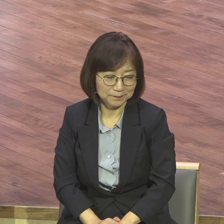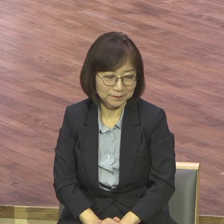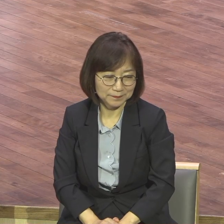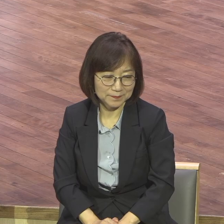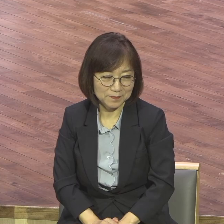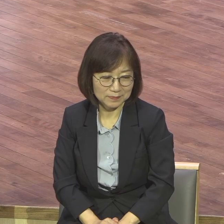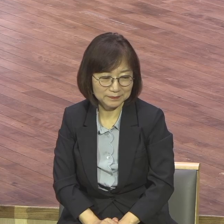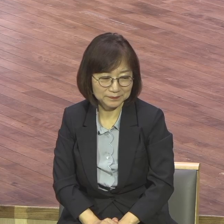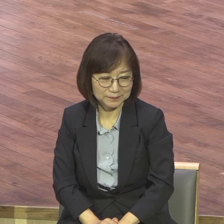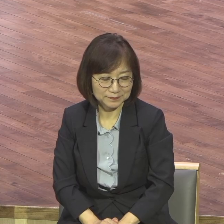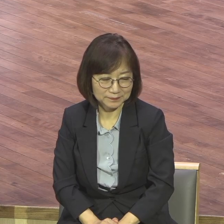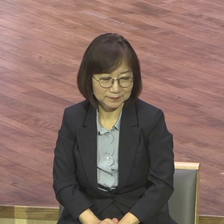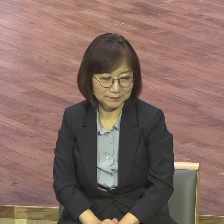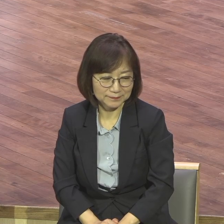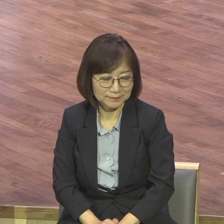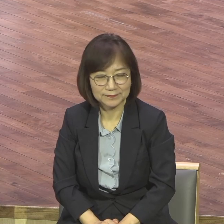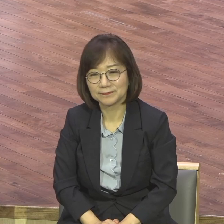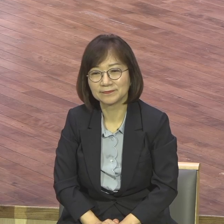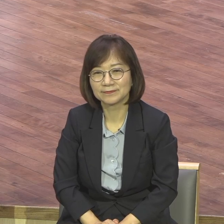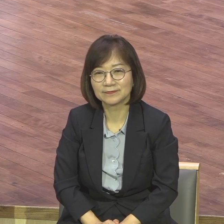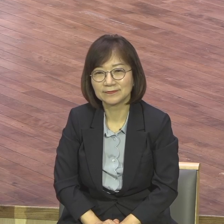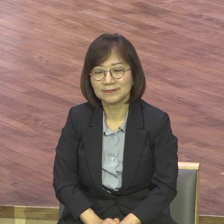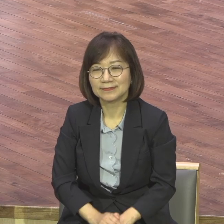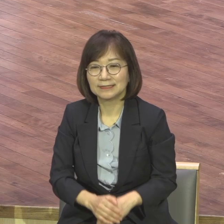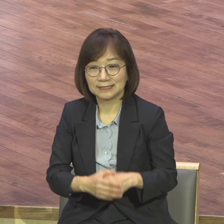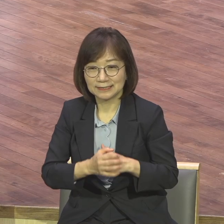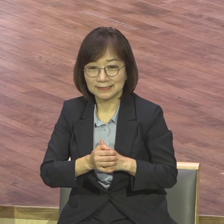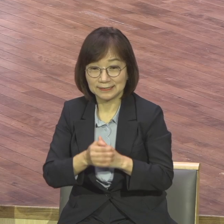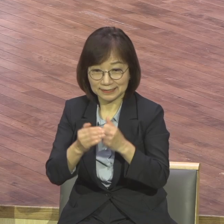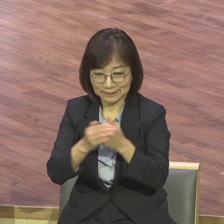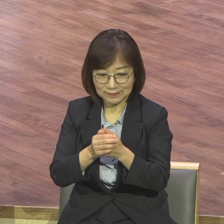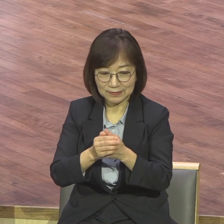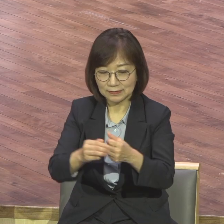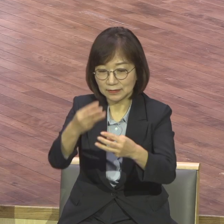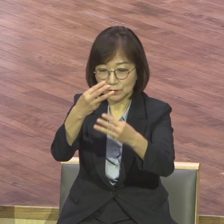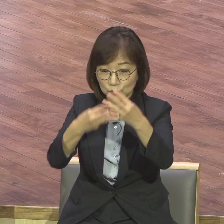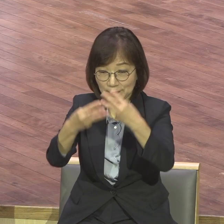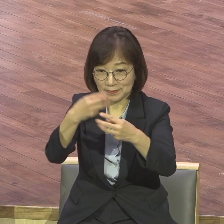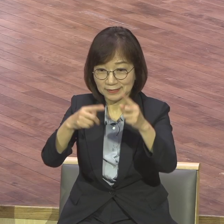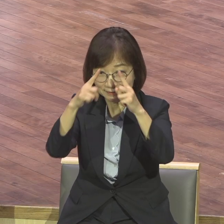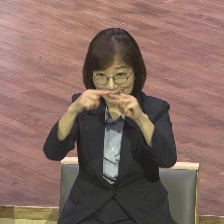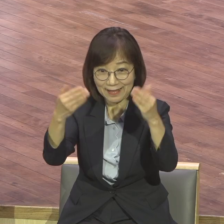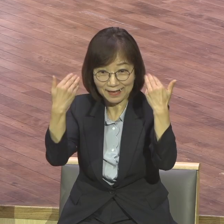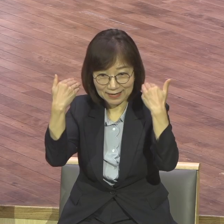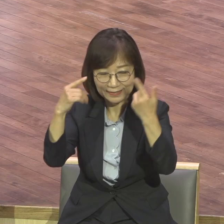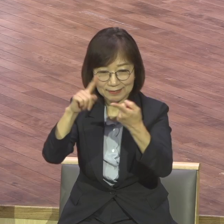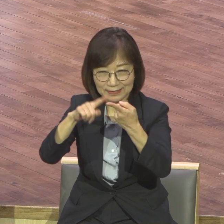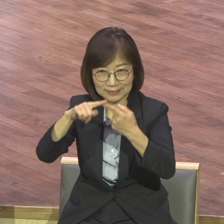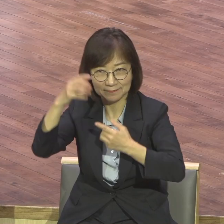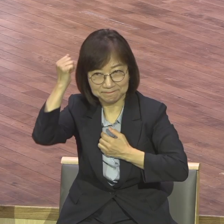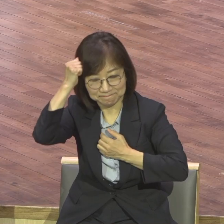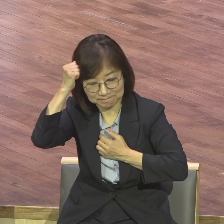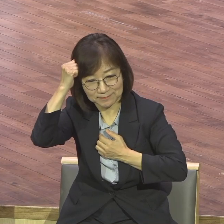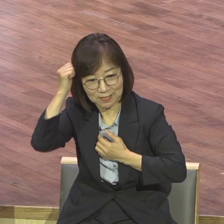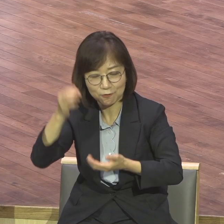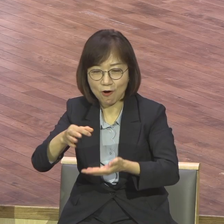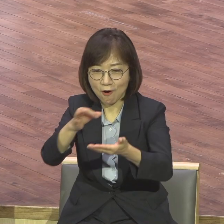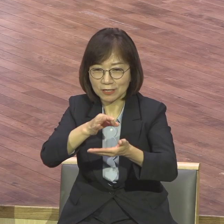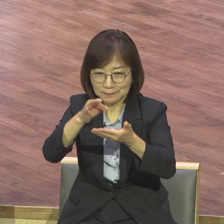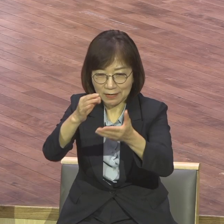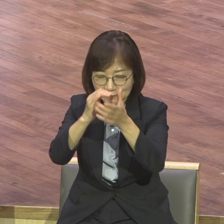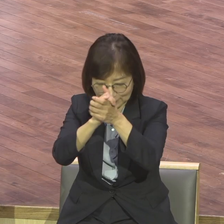지금. 어느 교회든지 여러분들이 이 가슴 가지고 여러분이 이번 알류 주일 동참하시기